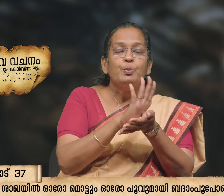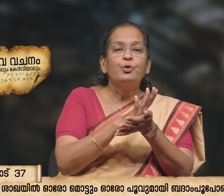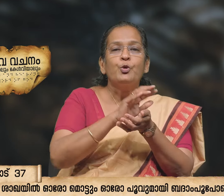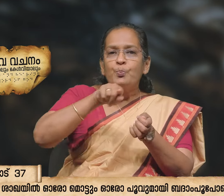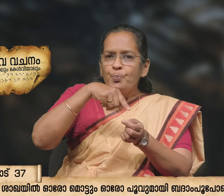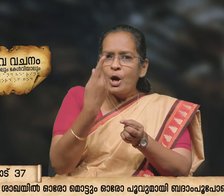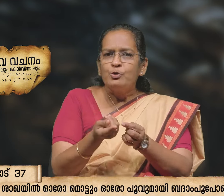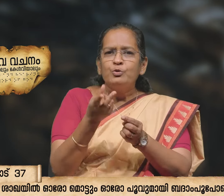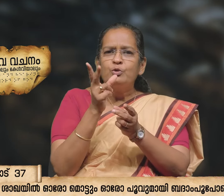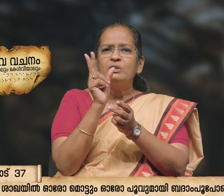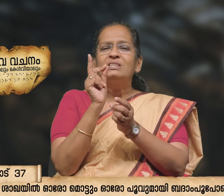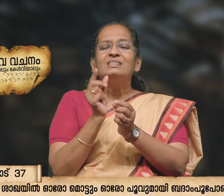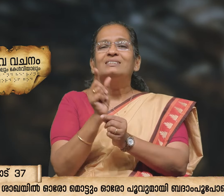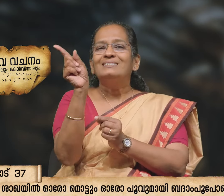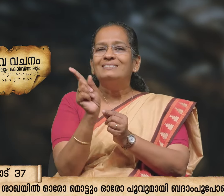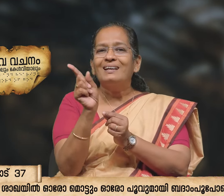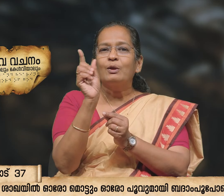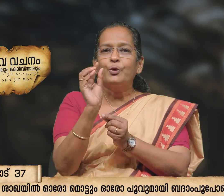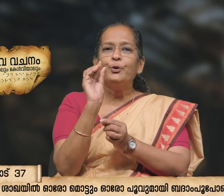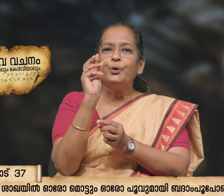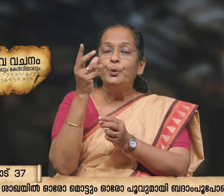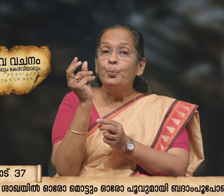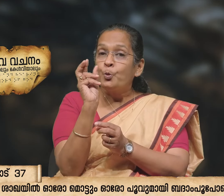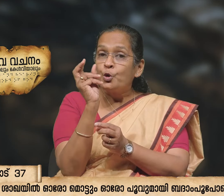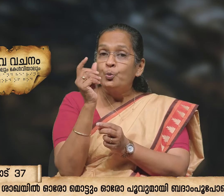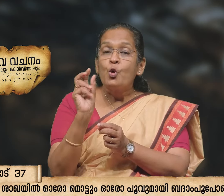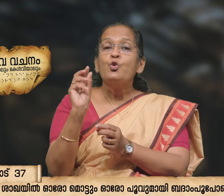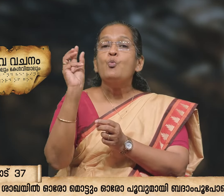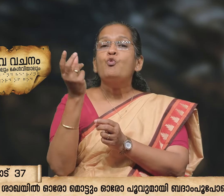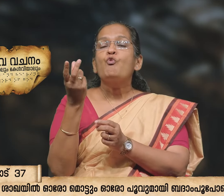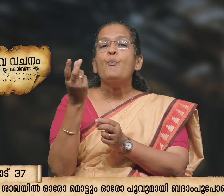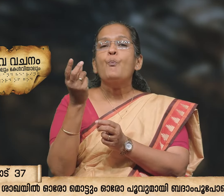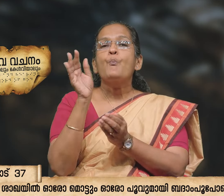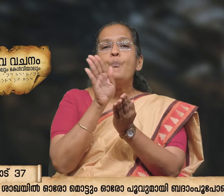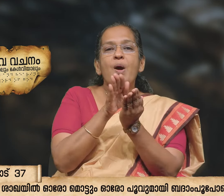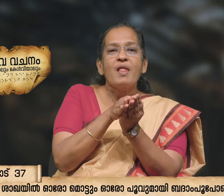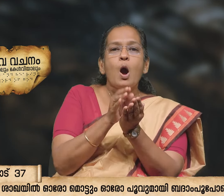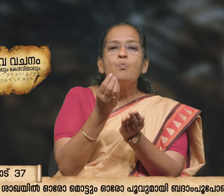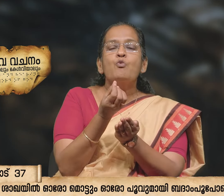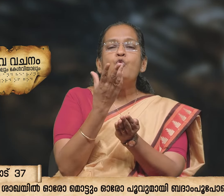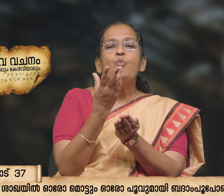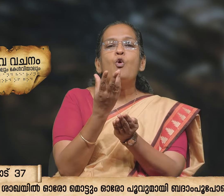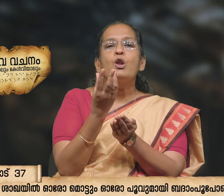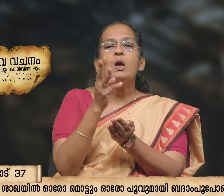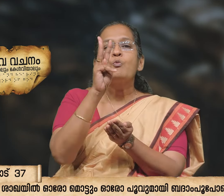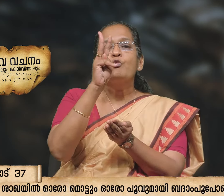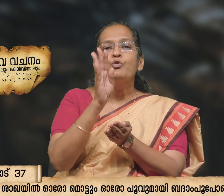ശാഖയിൽ ഓരോ മുട്ടും ഓരോ പൂവുമായി ബദാം പൂ പോലെ 3 പുഷ്പപുടവും,